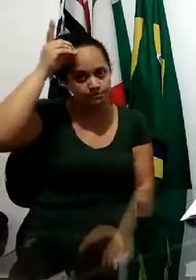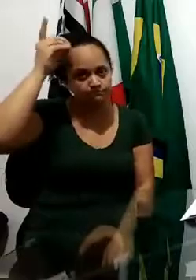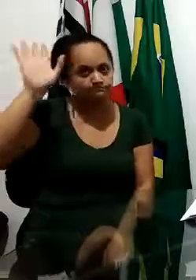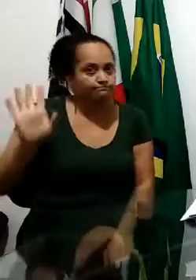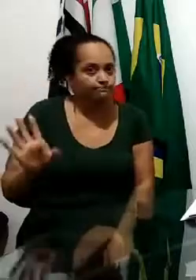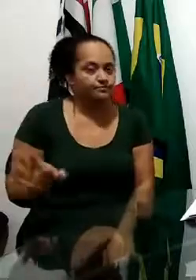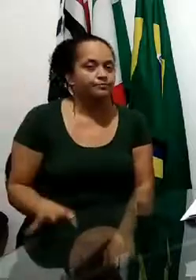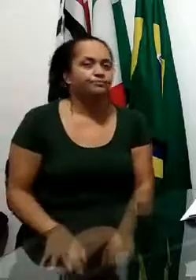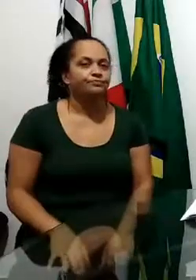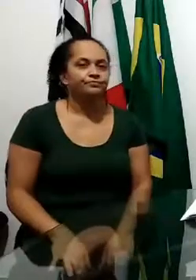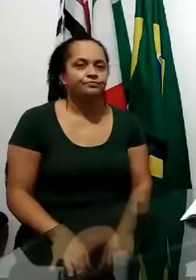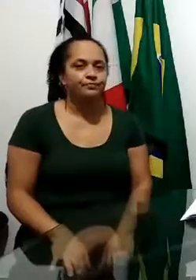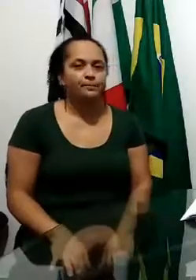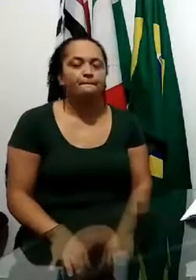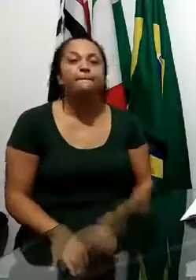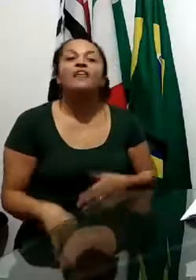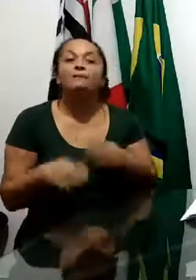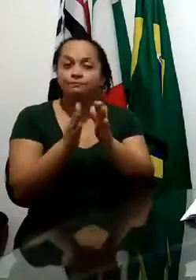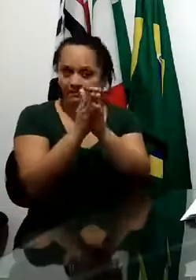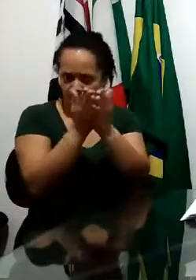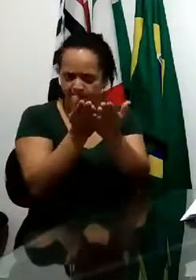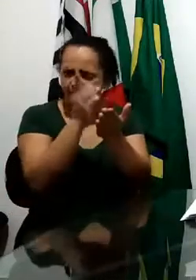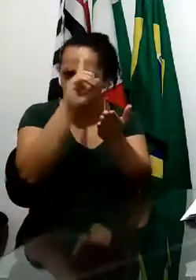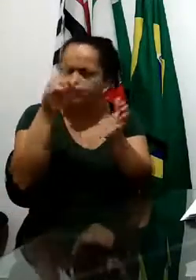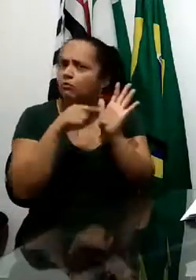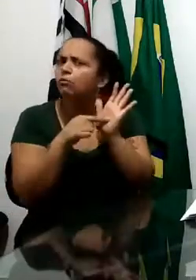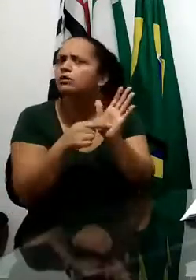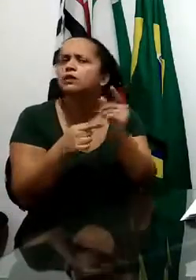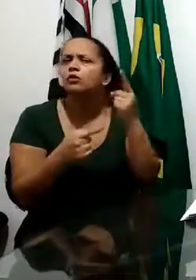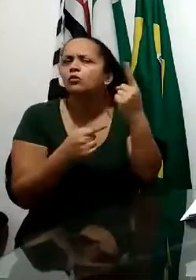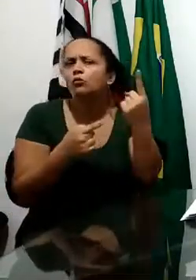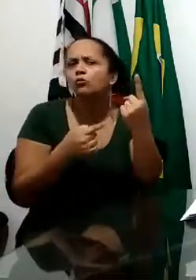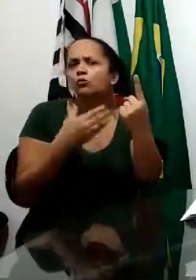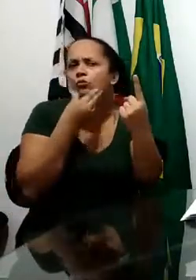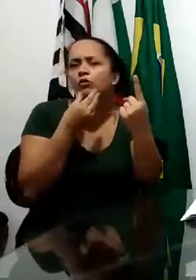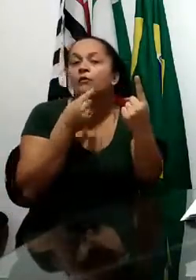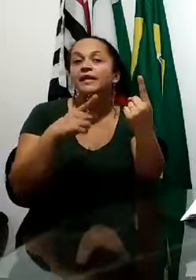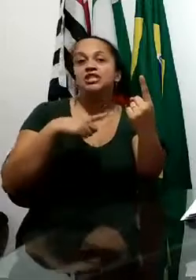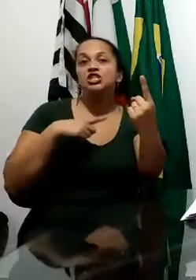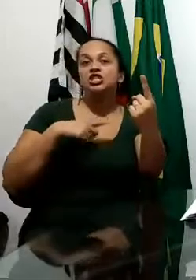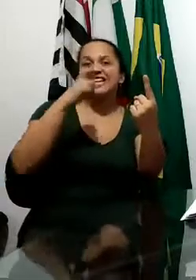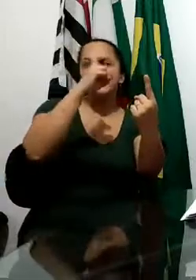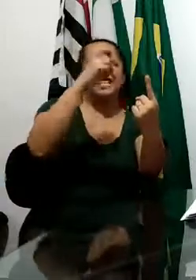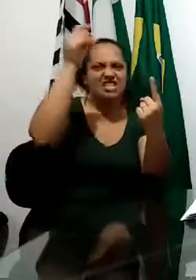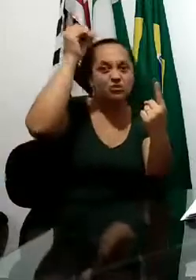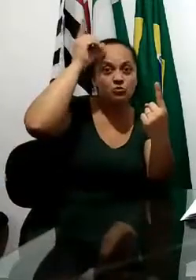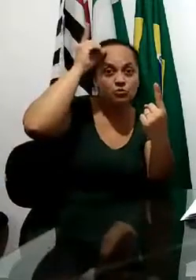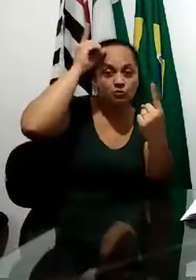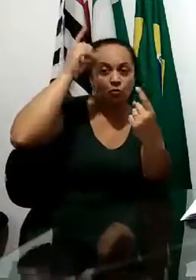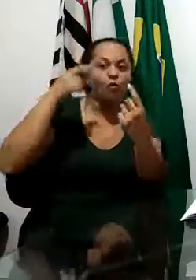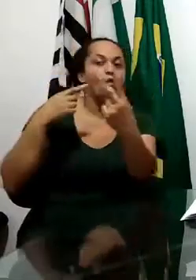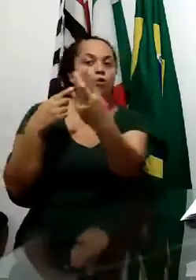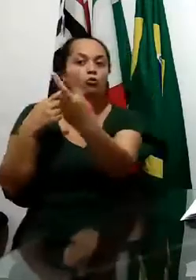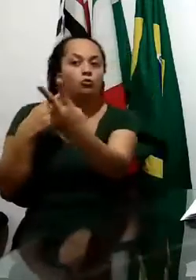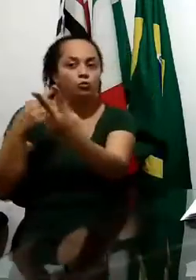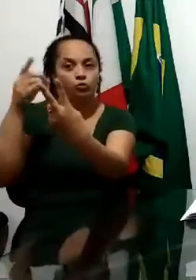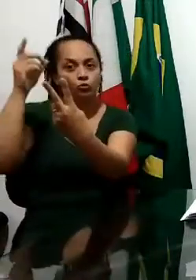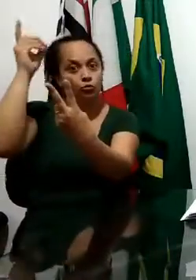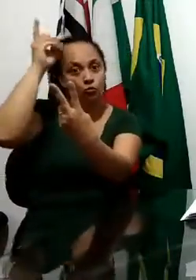que um recebeu 5 talentos, o outro recebeu 2 e o outro recebeu